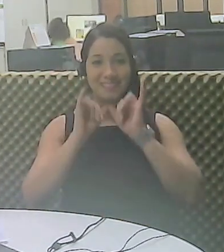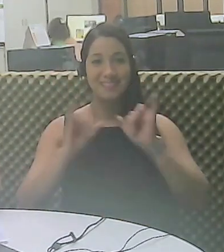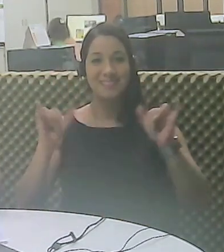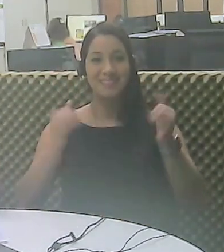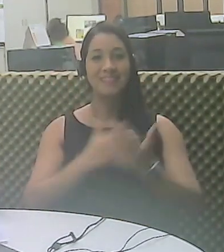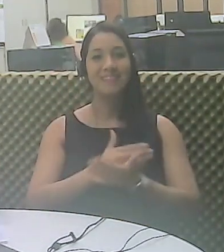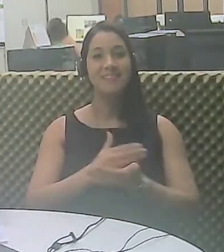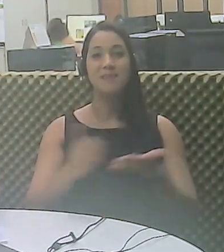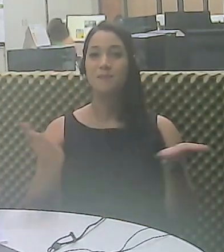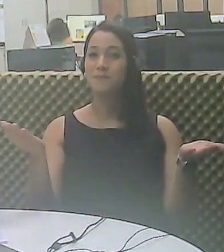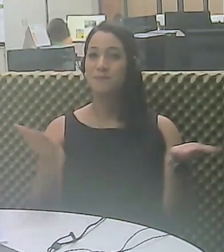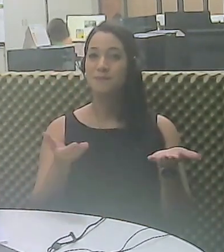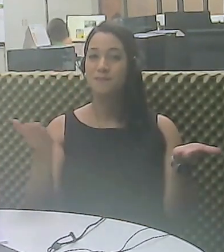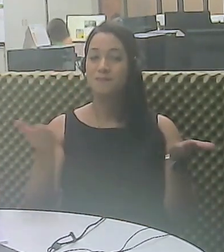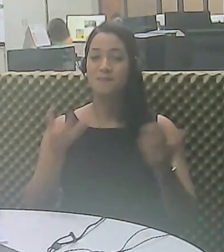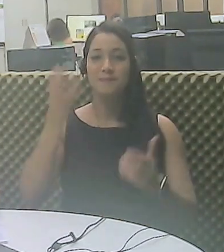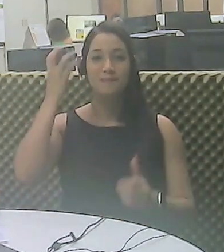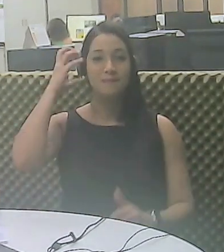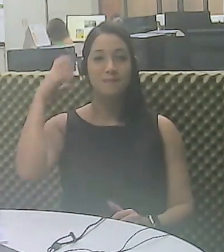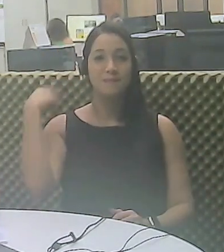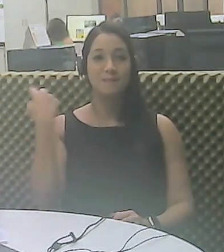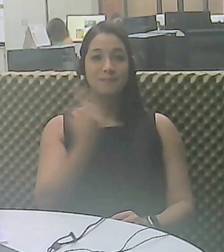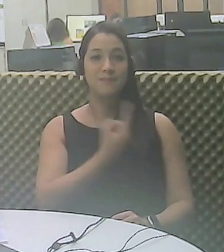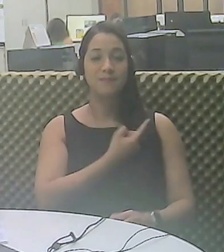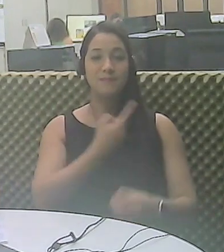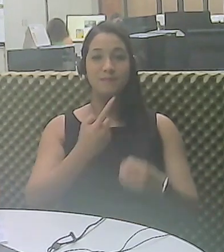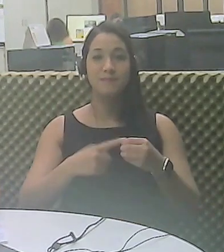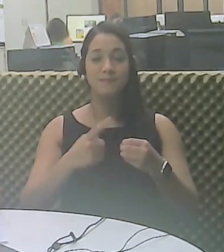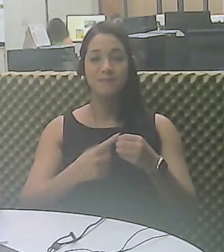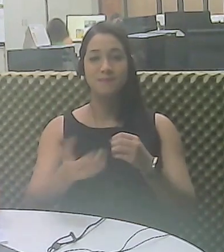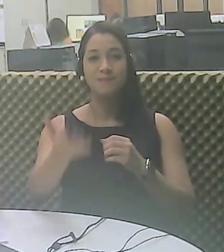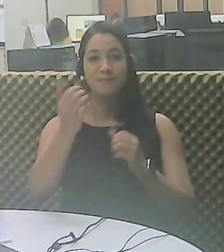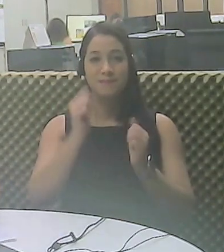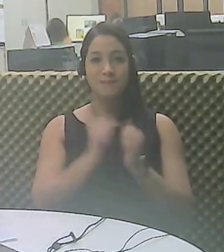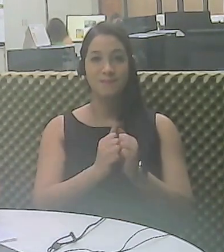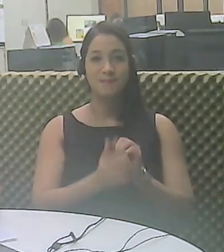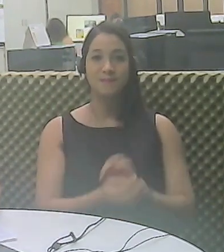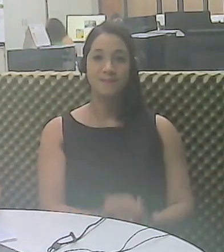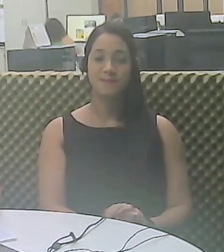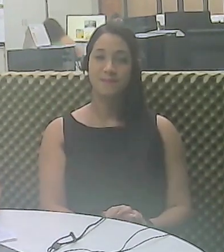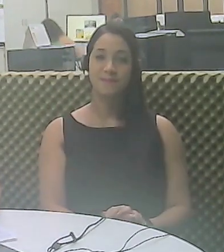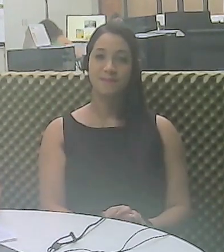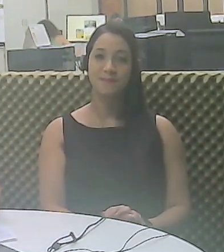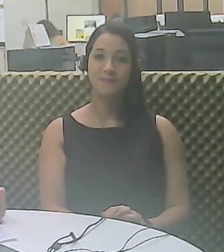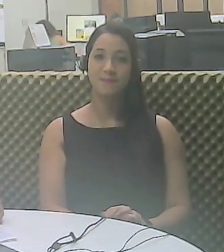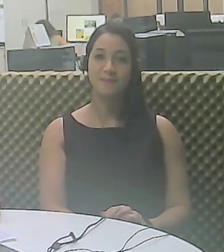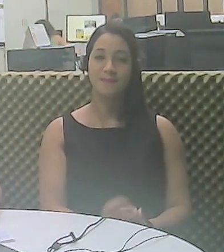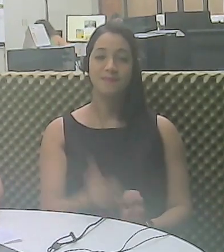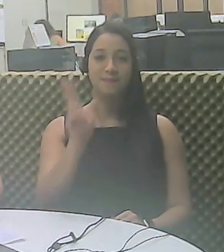Essas e outras notícias a partir de agora na Rádio Nossa Cidade. Vem com a gente!